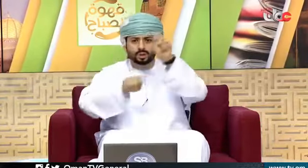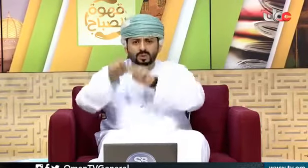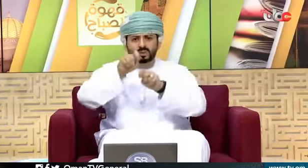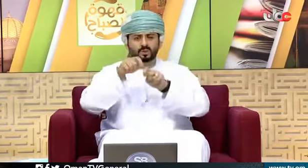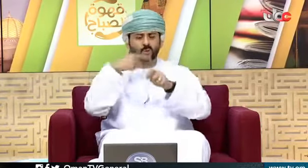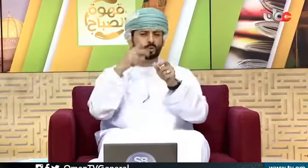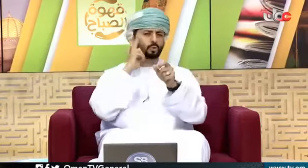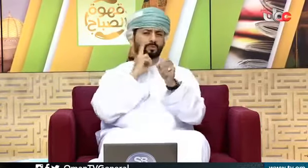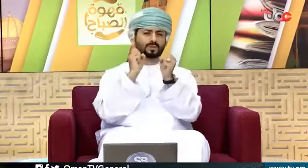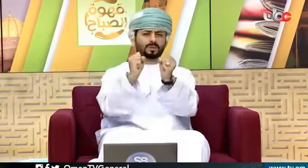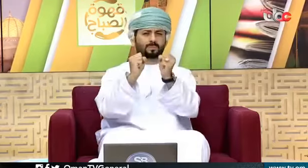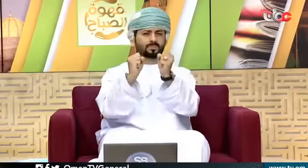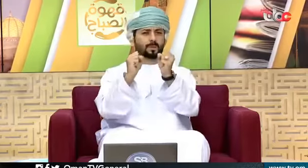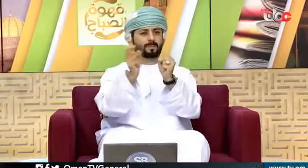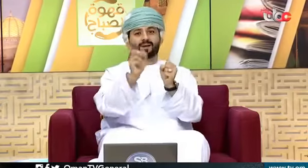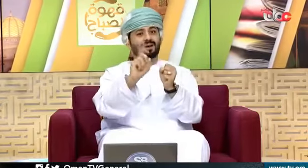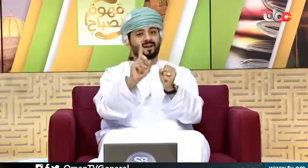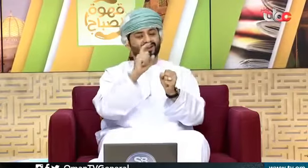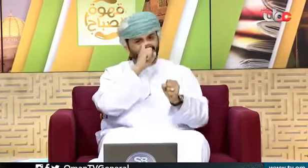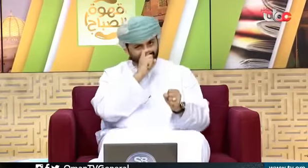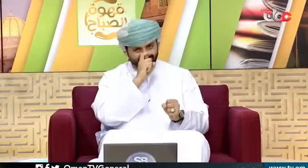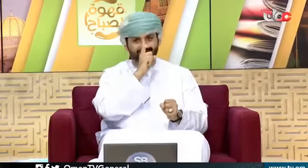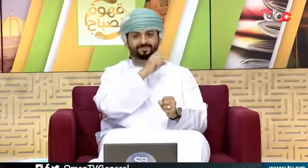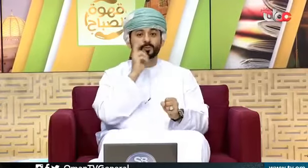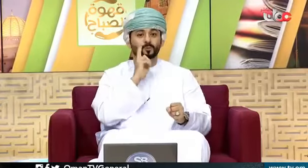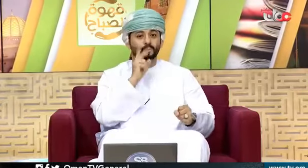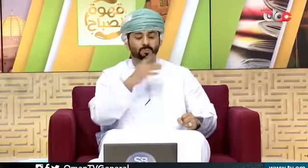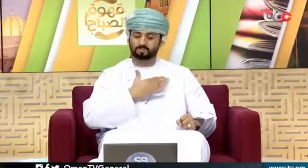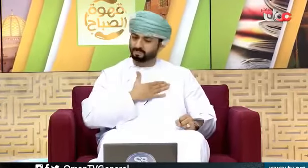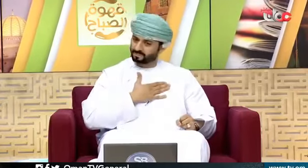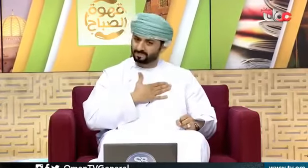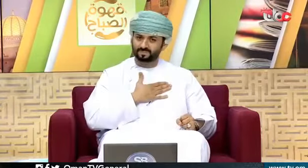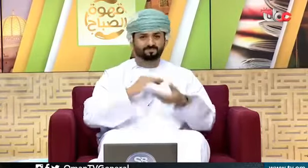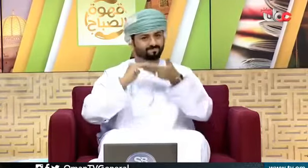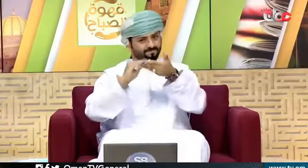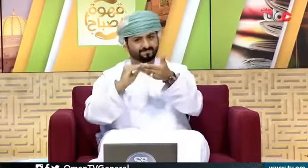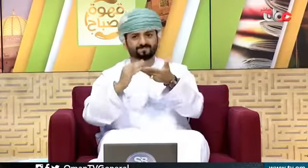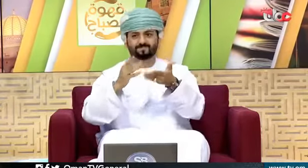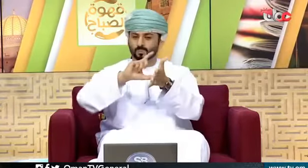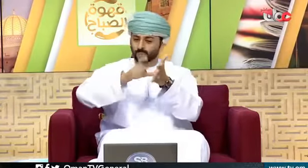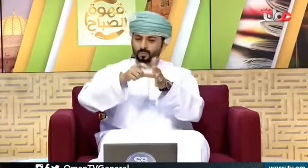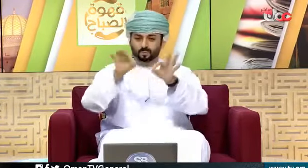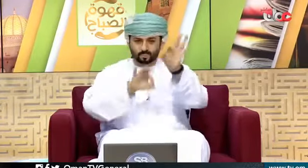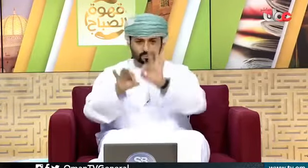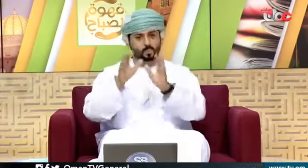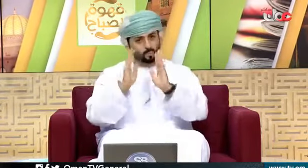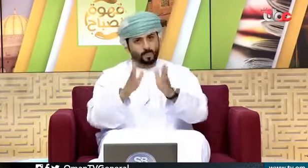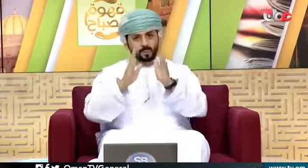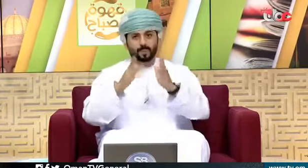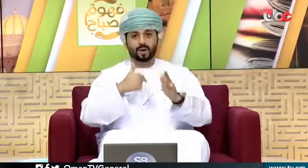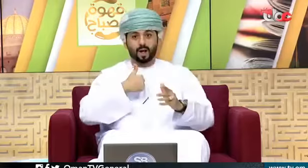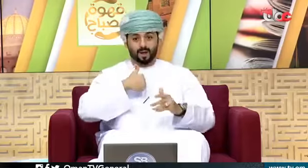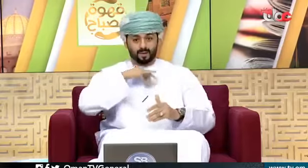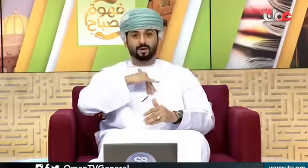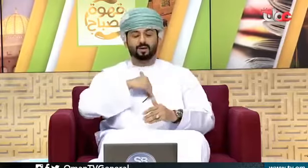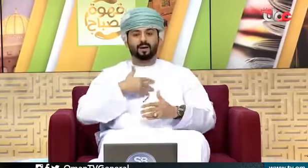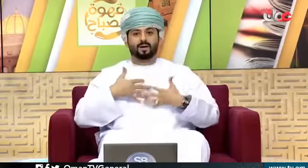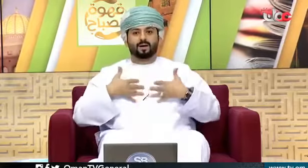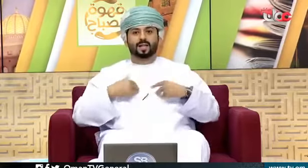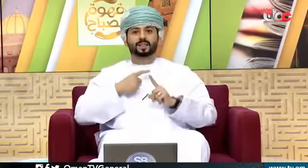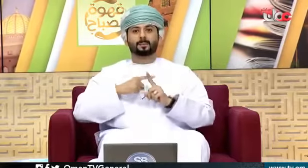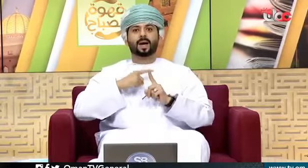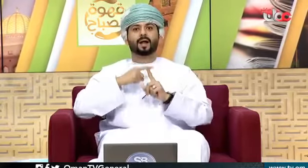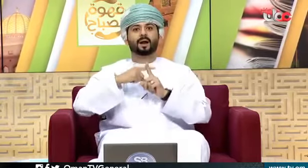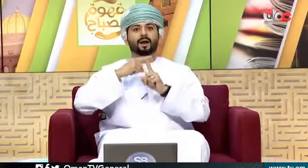بالتواصل، وكذلك نشكر المهندسين على أنهم يعني طوعوا هذه التقنية في أن تخدم ذوي الإعاقة والمجتمع بشكل